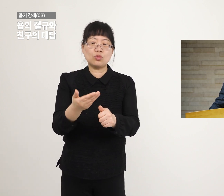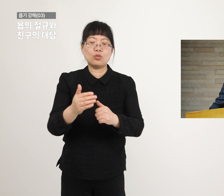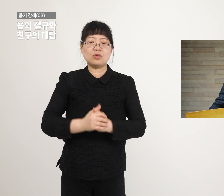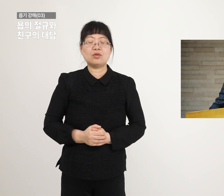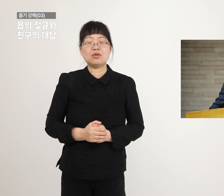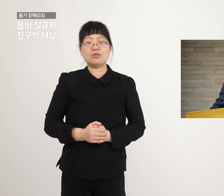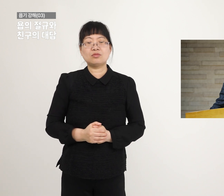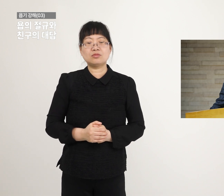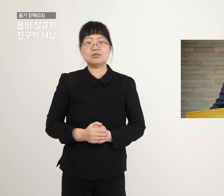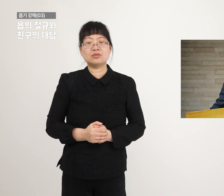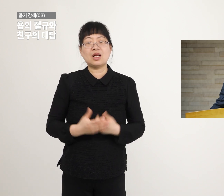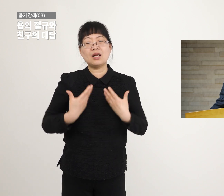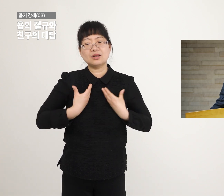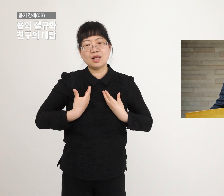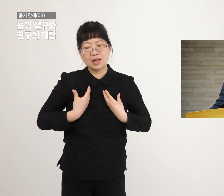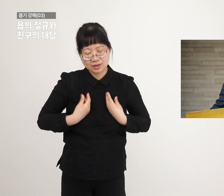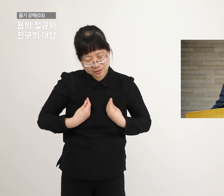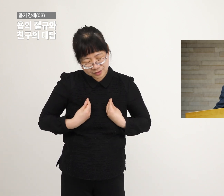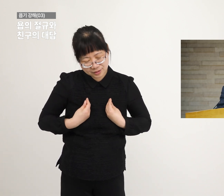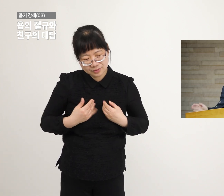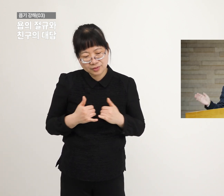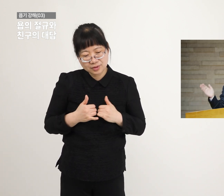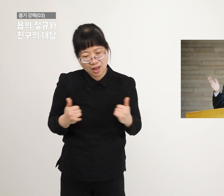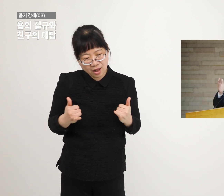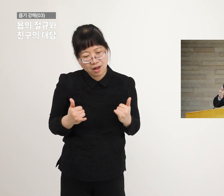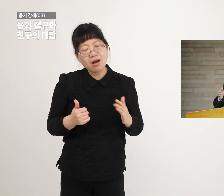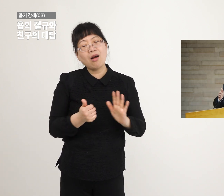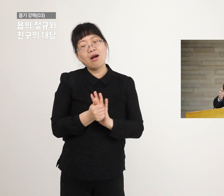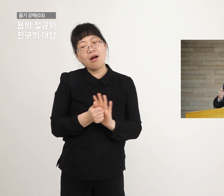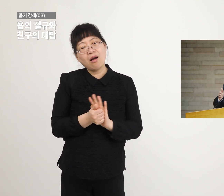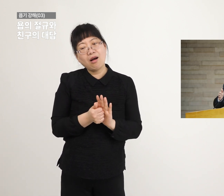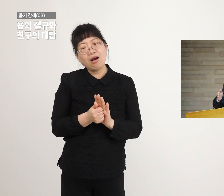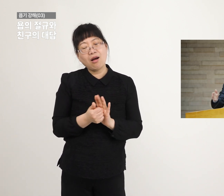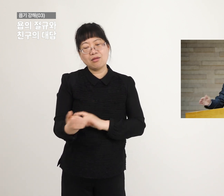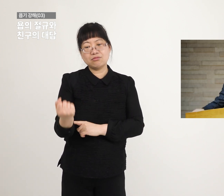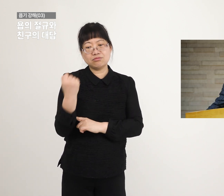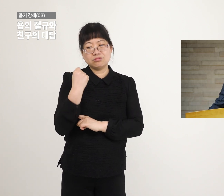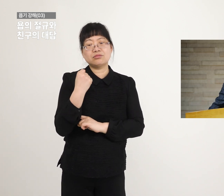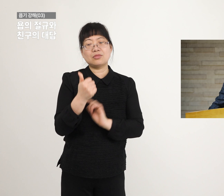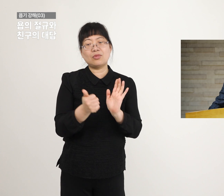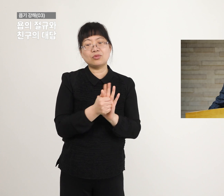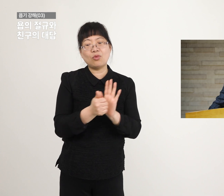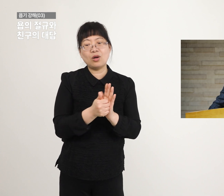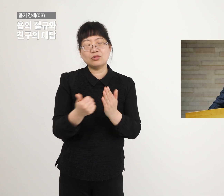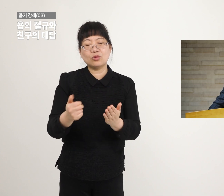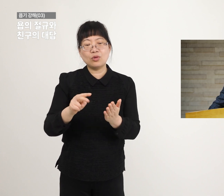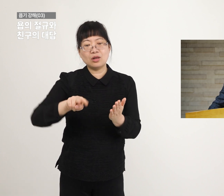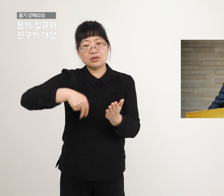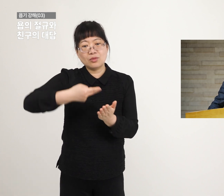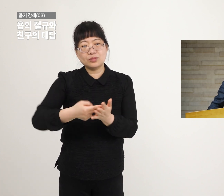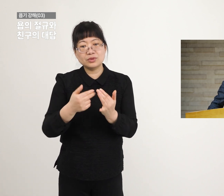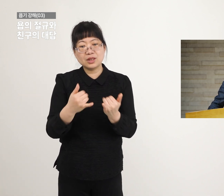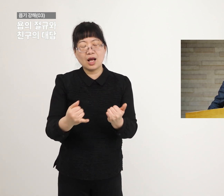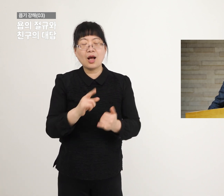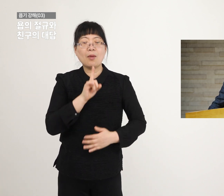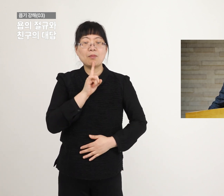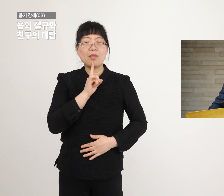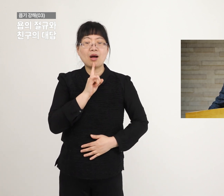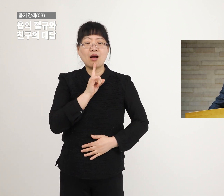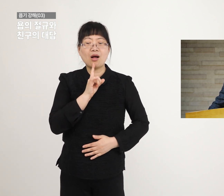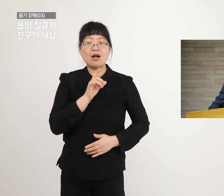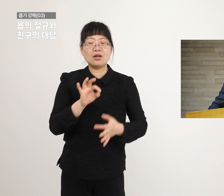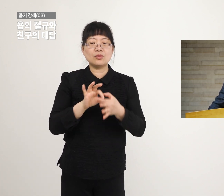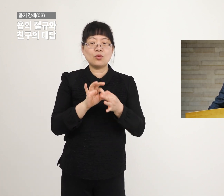늘어진 자를, 낙심한 자를 격려하고 강하게 하였고 넘어지는 자를 말로